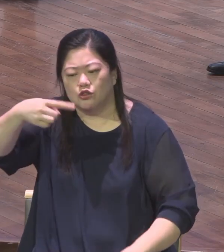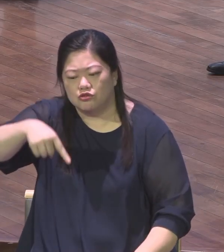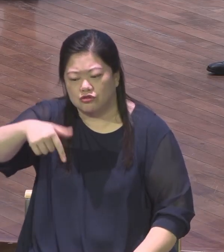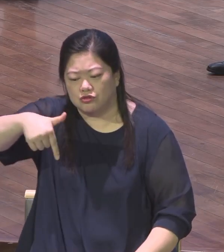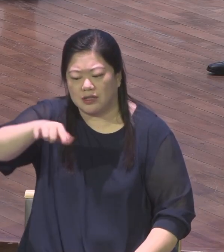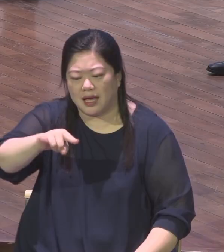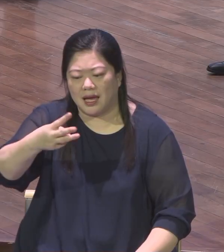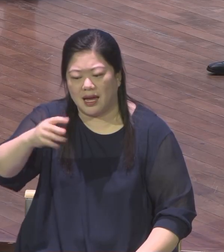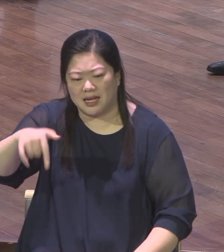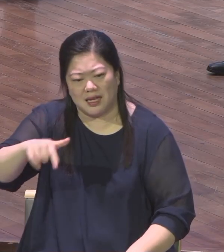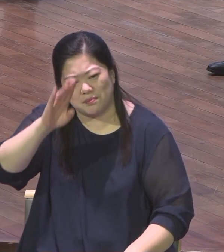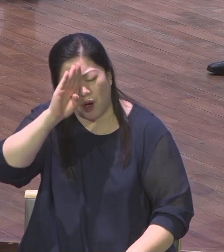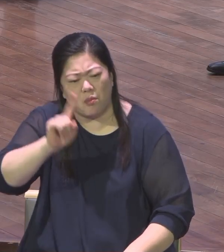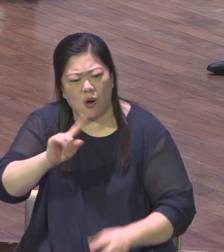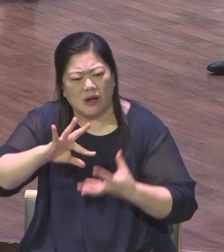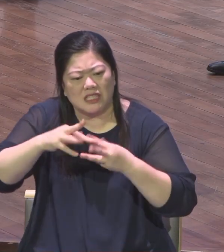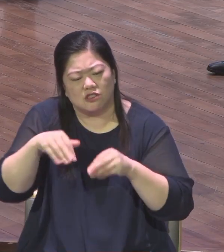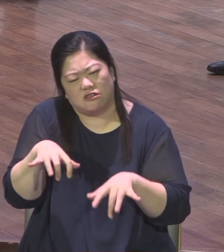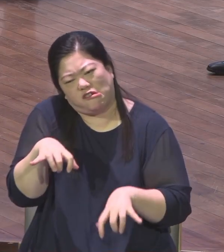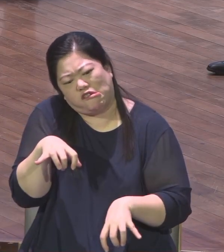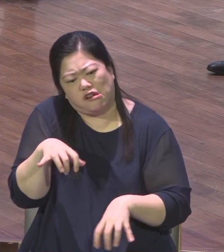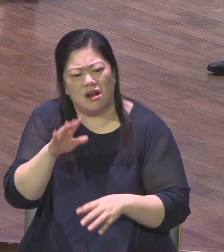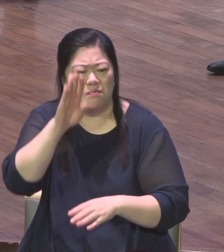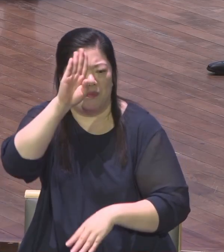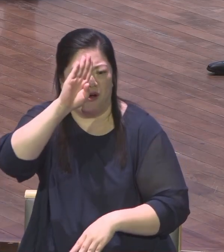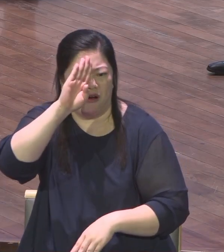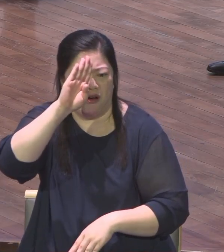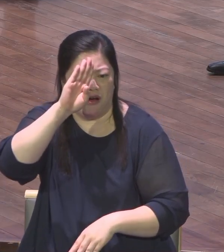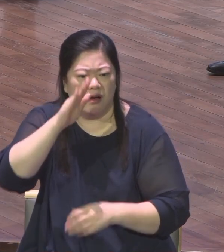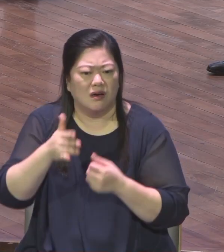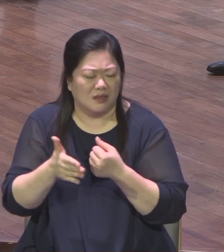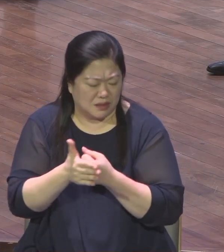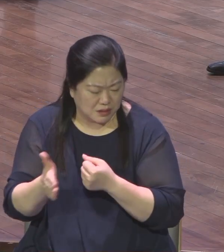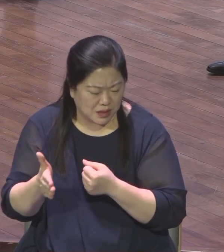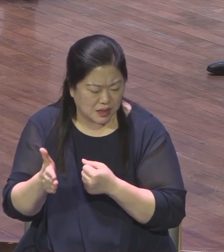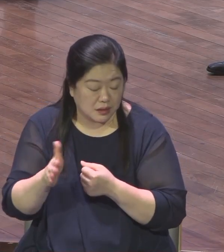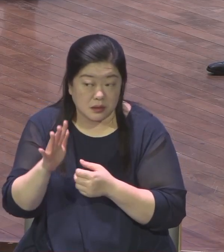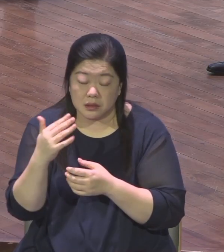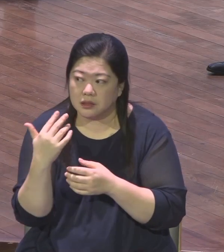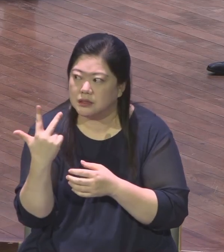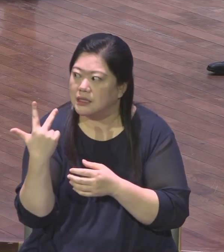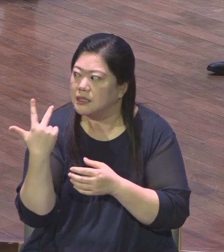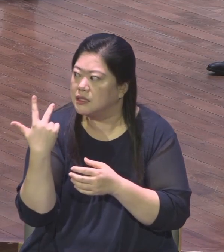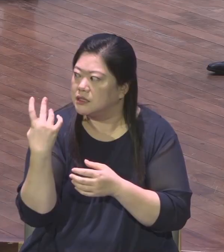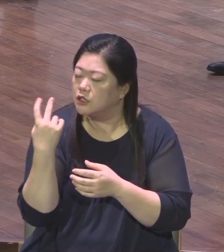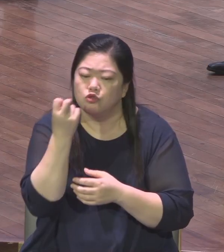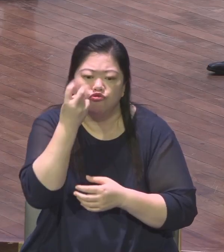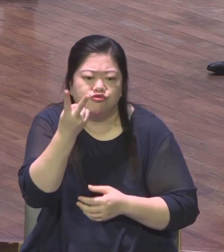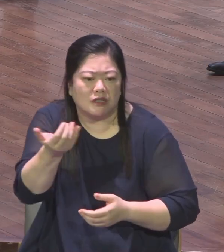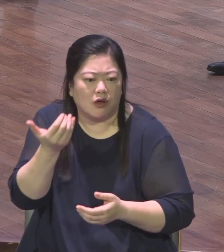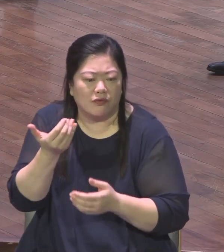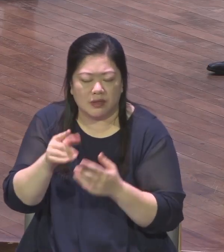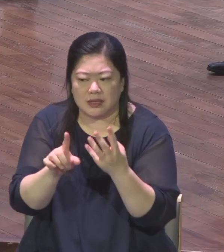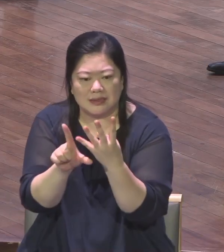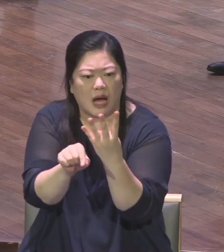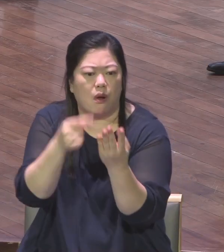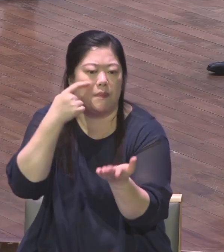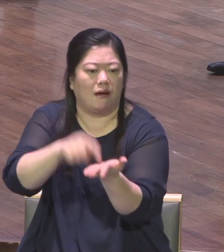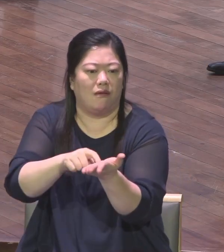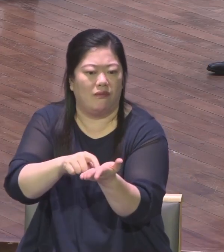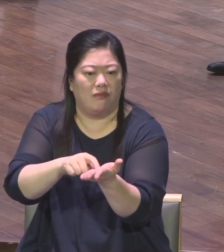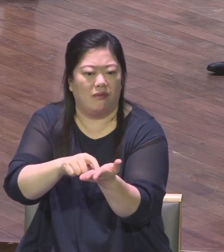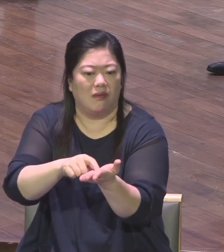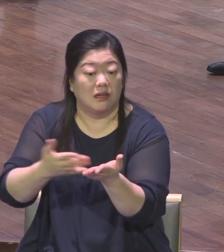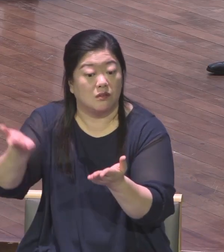발병이 됐는데 6월 7일 호흡곤란으로 응급실 유송되어 퇴원했는데 치료 방법이 없는데 하나님 죽은 자도 살리시는 주의 능한